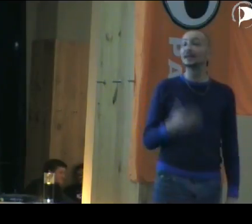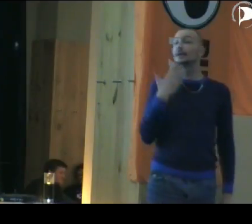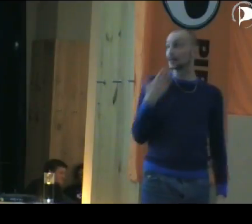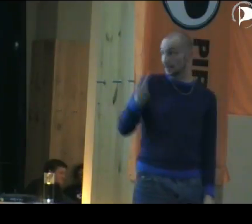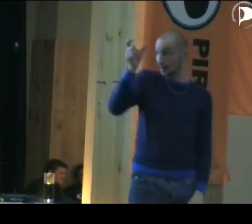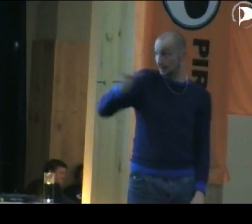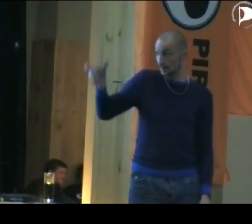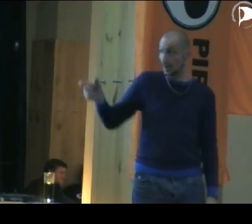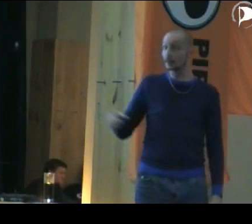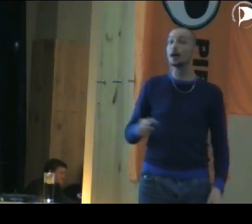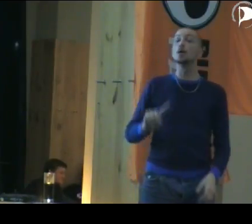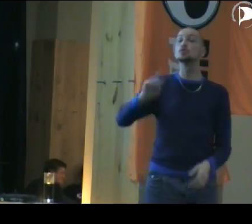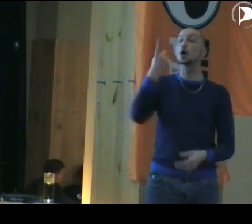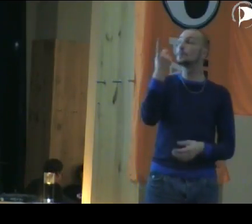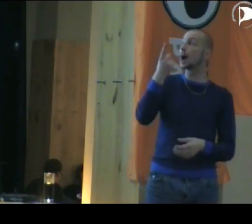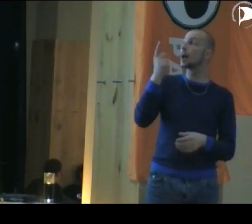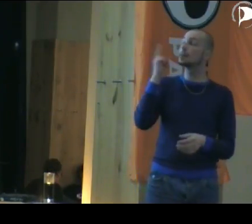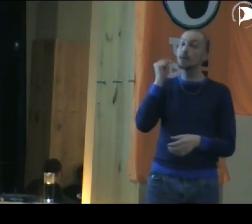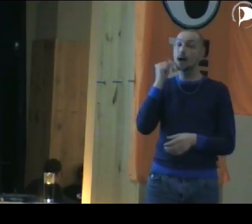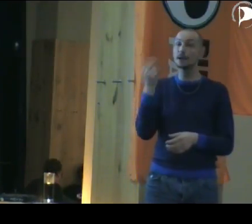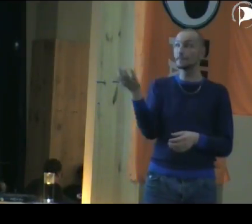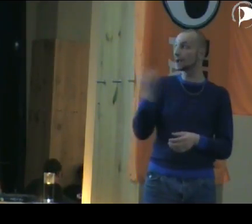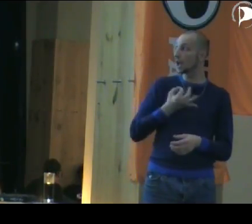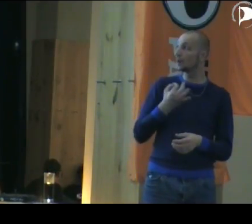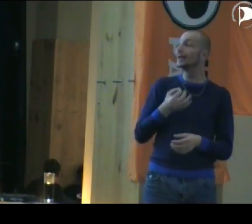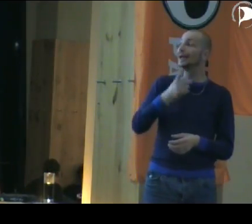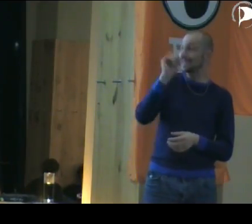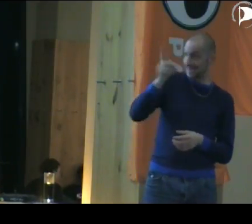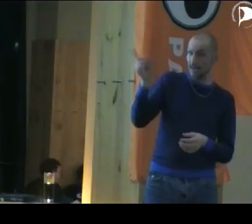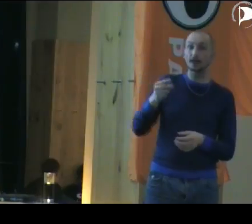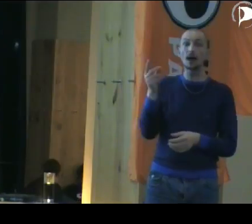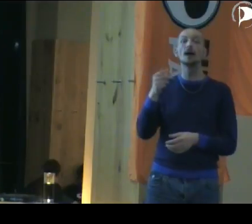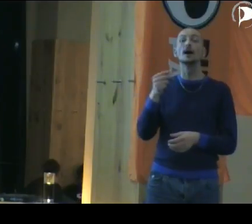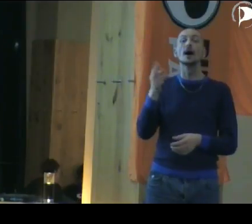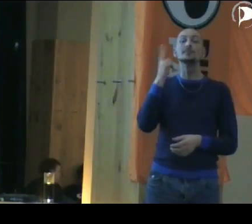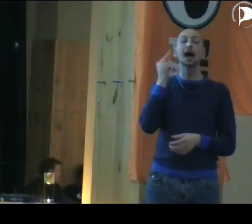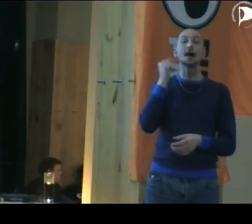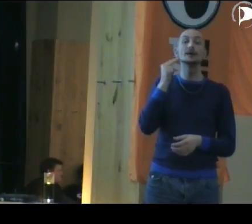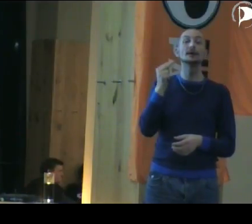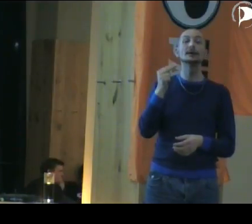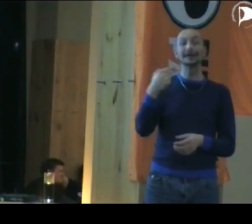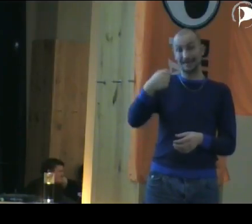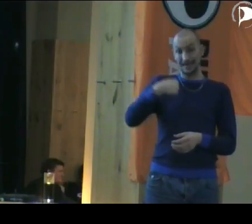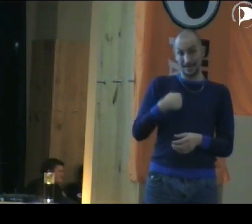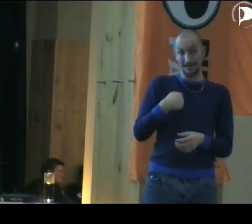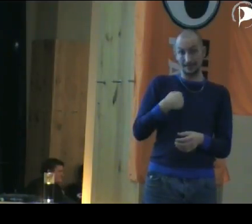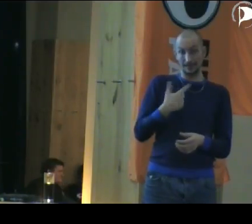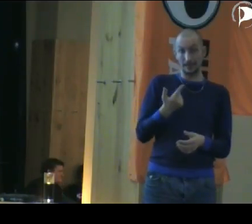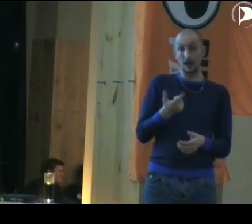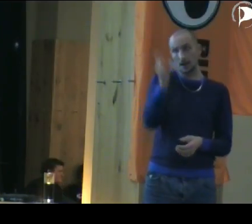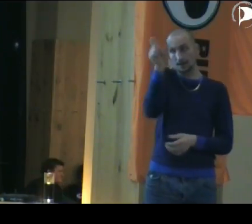braucht noch einmal kurz den namen jeweils des bundes jeder von euch einfach an der reihe ich bin kandidat immer als hoch der